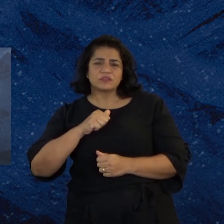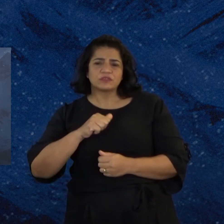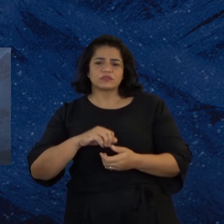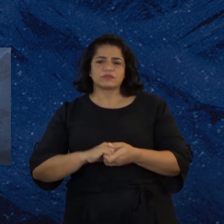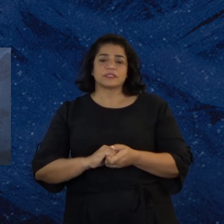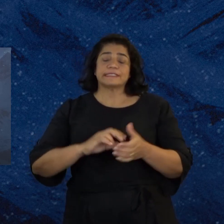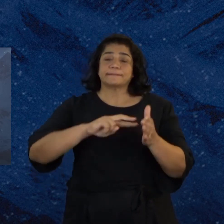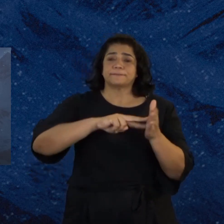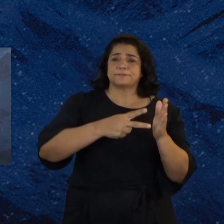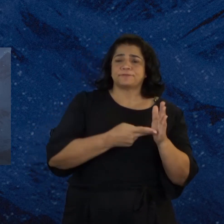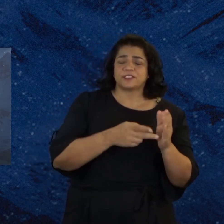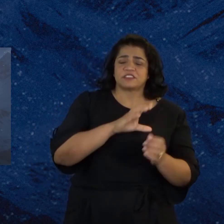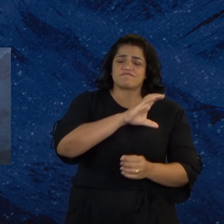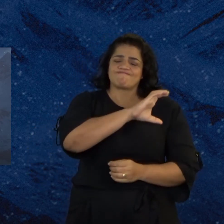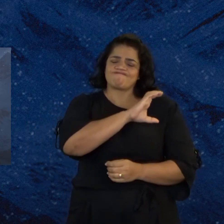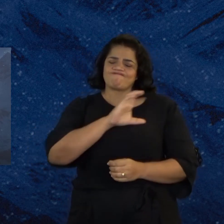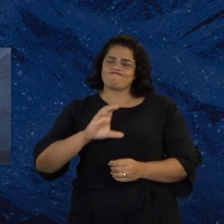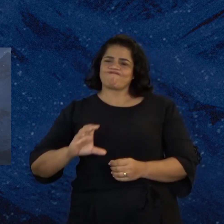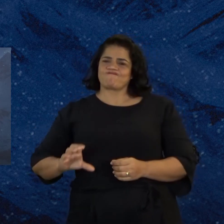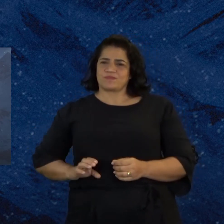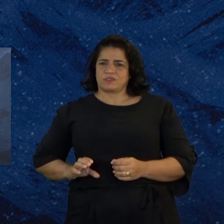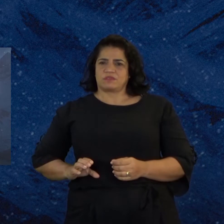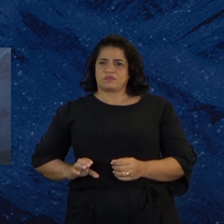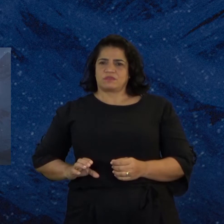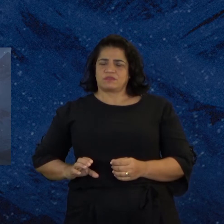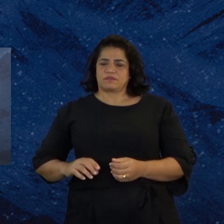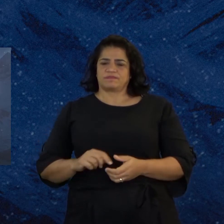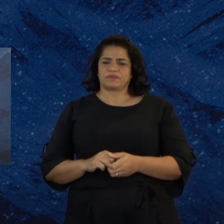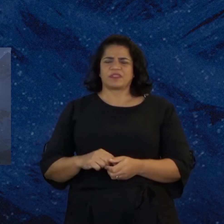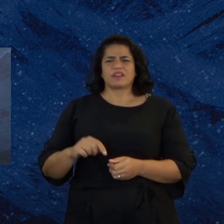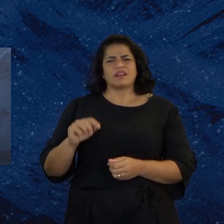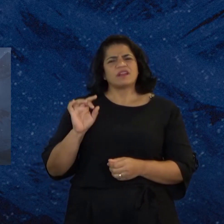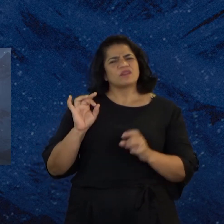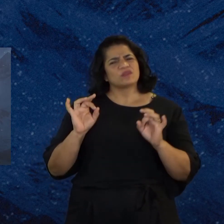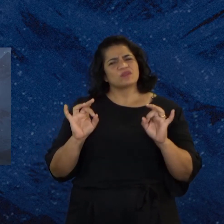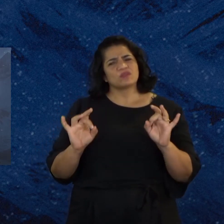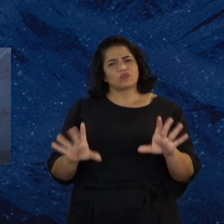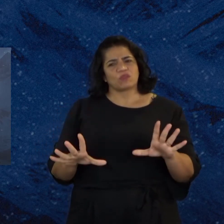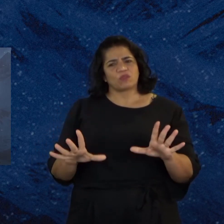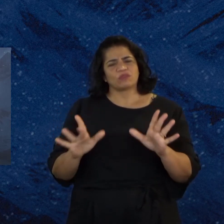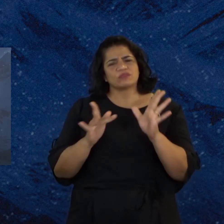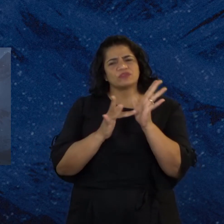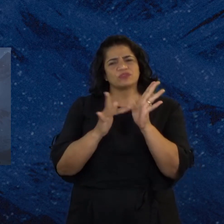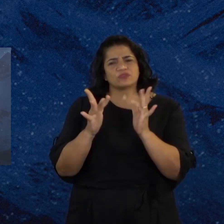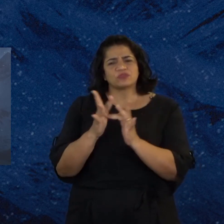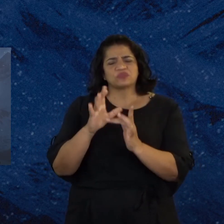Para nós. Só Ele pode nos socorrer.